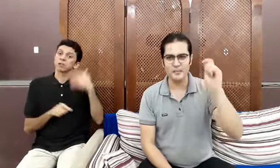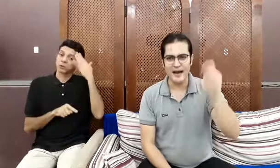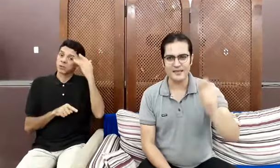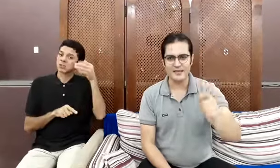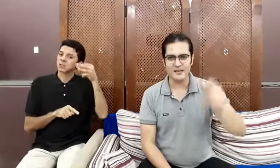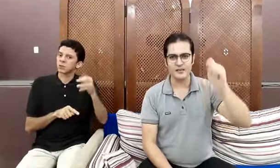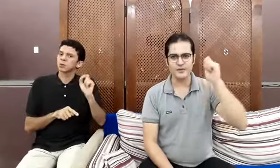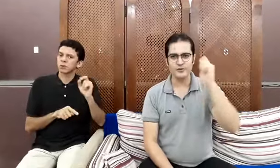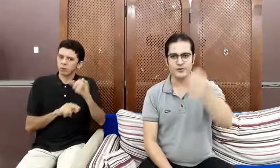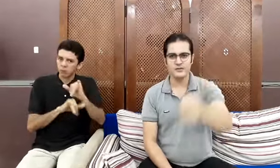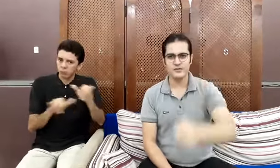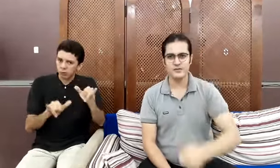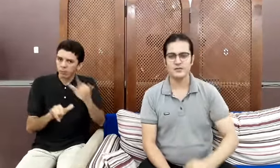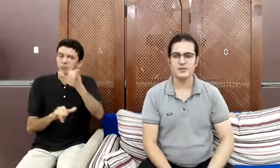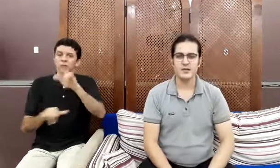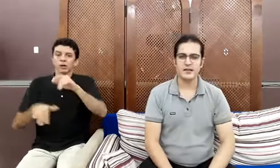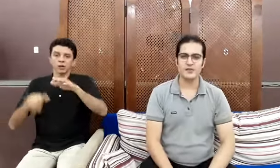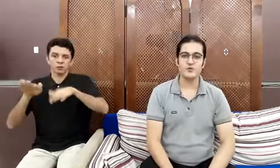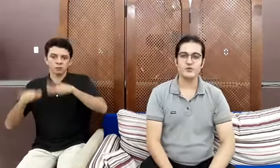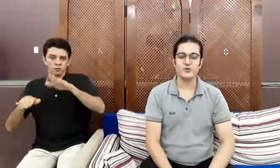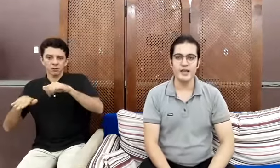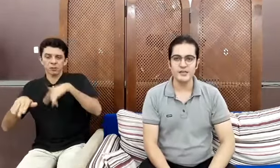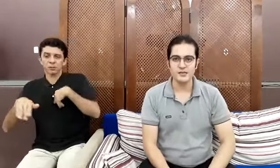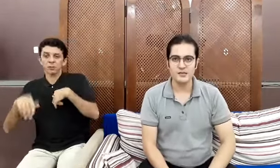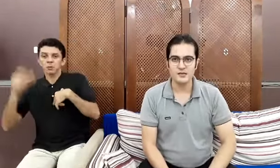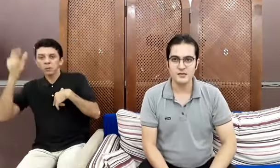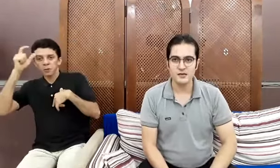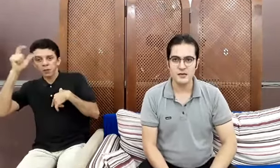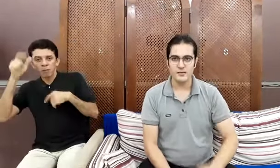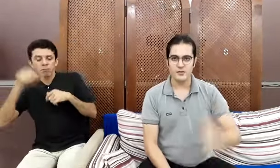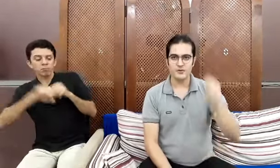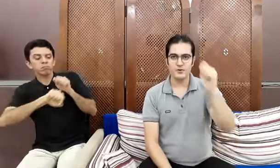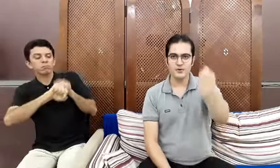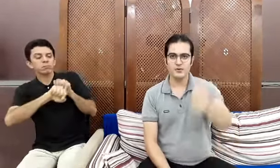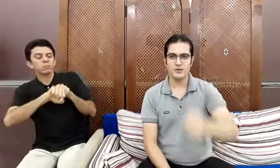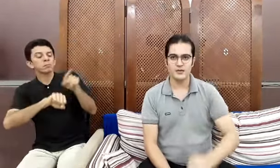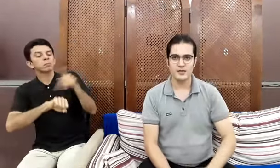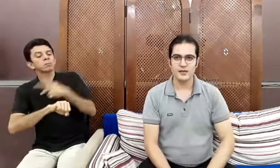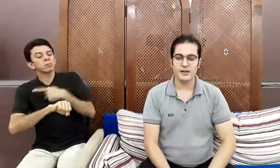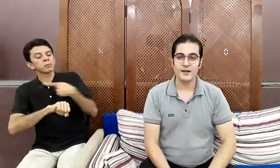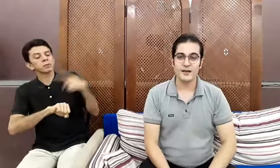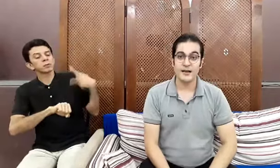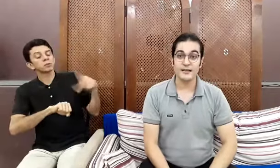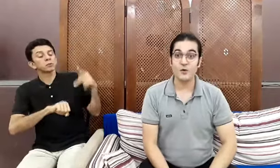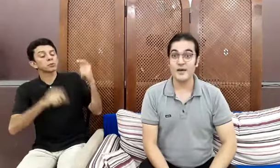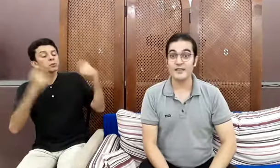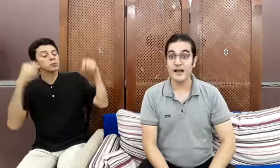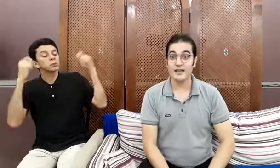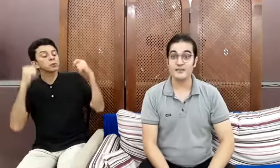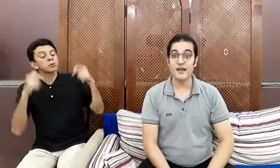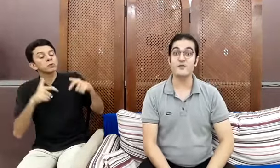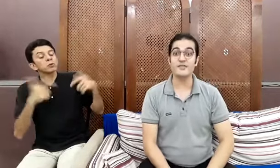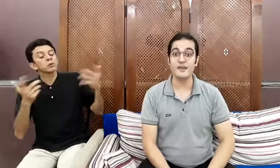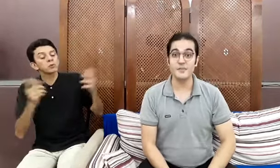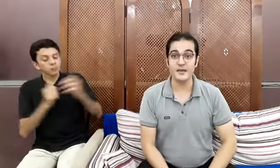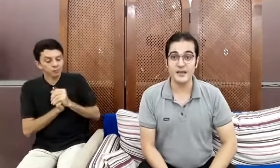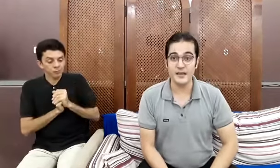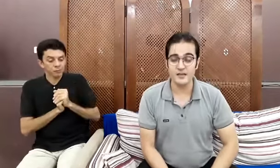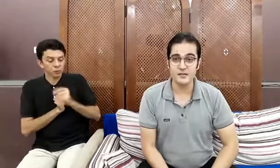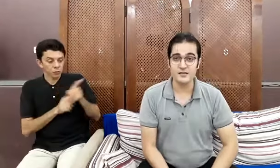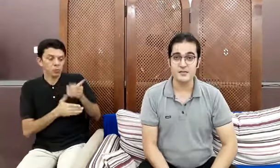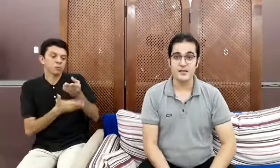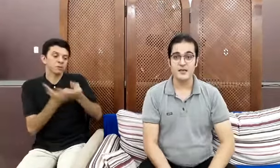ele bate e diz assim: pastor, cadê as tuas ovelhas? Pastor, cadê? Como é que está? E aí, você vai